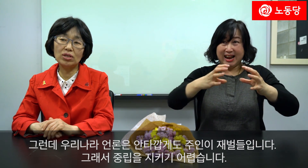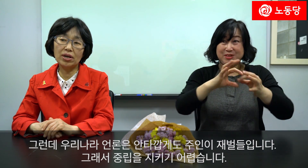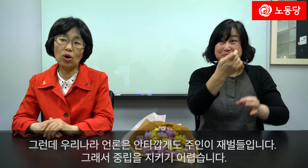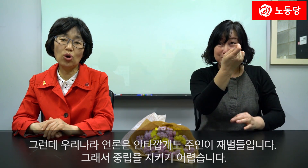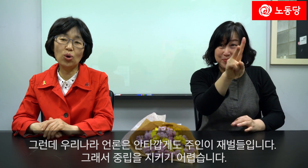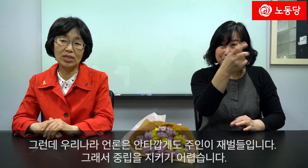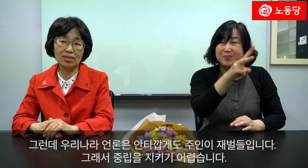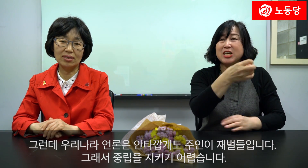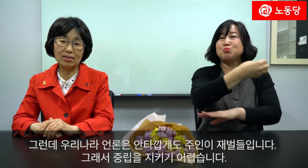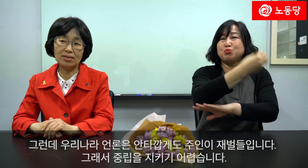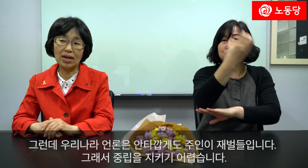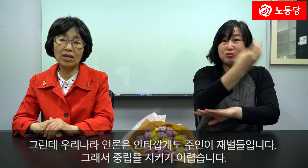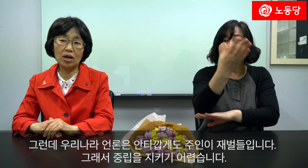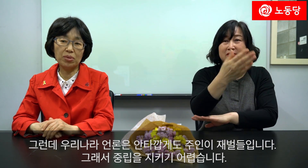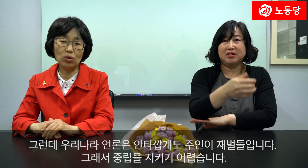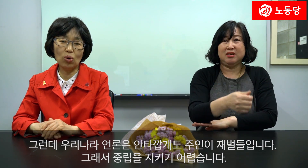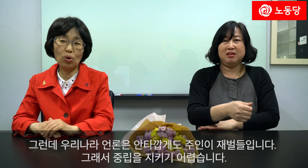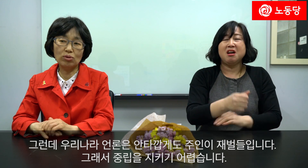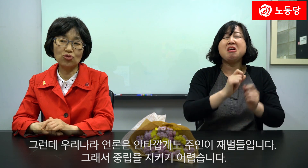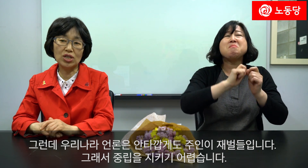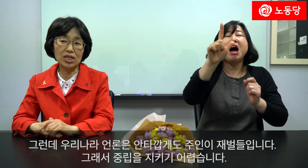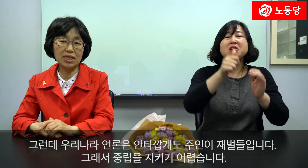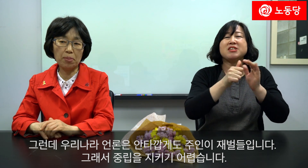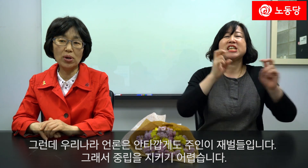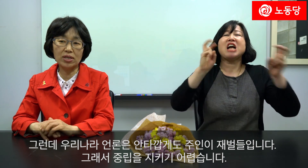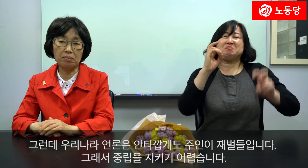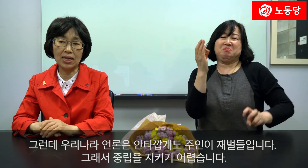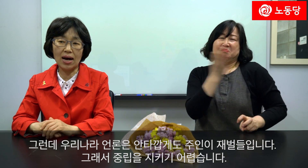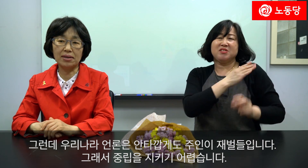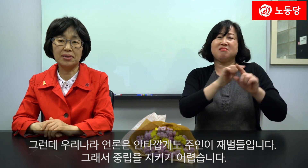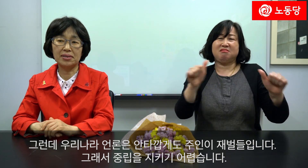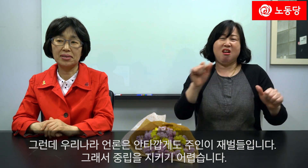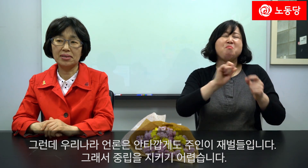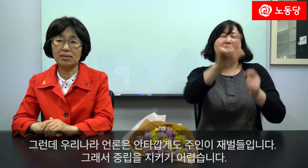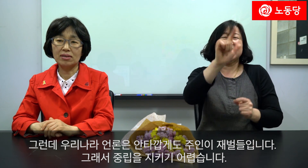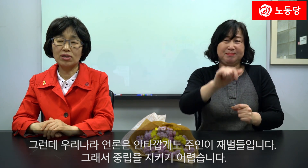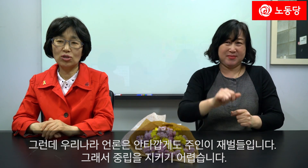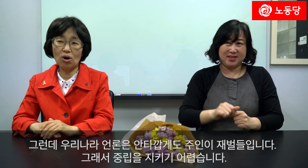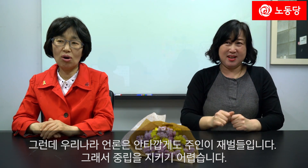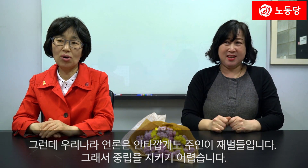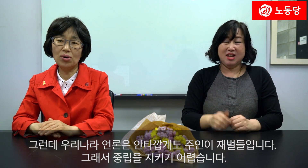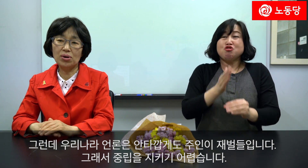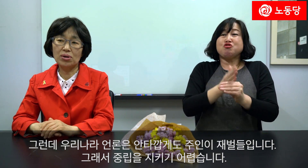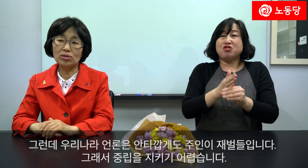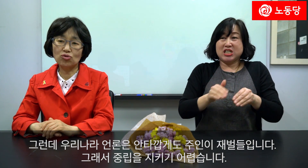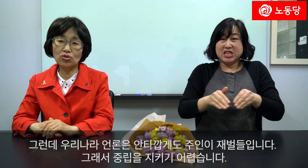그런데 우리나라의 언론은 안타깝게도 주인이 재벌들입니다.